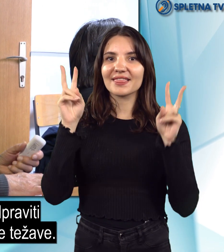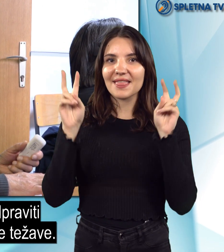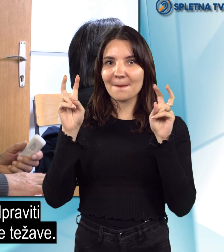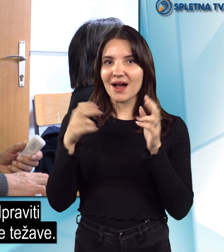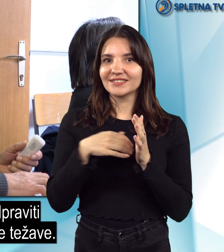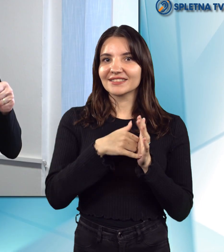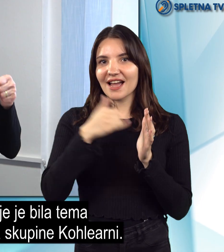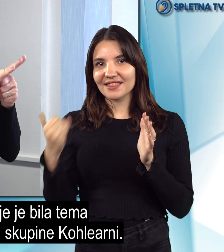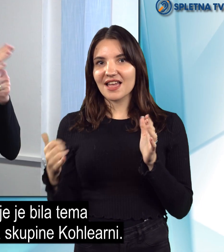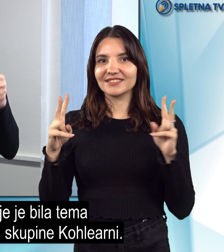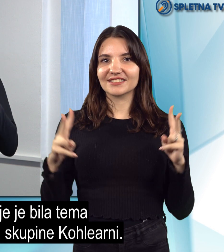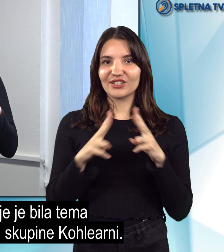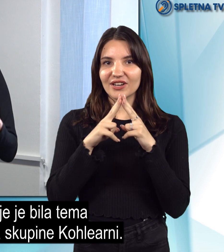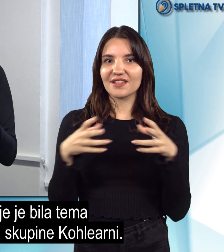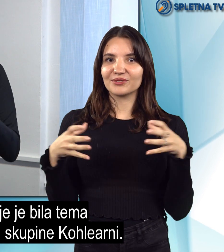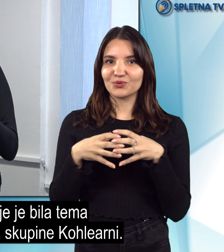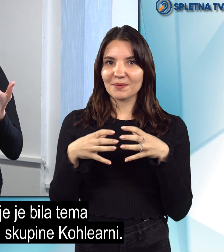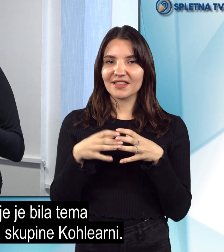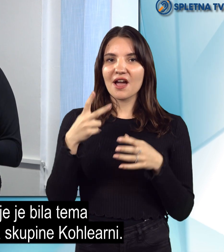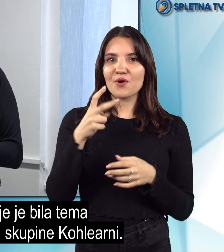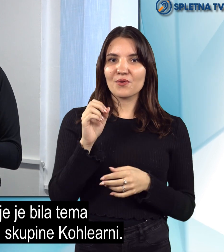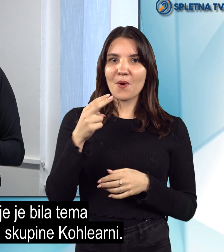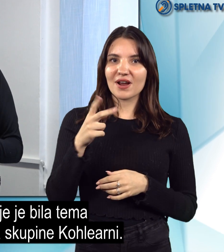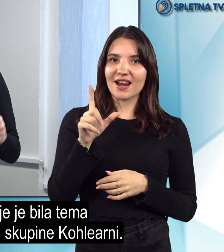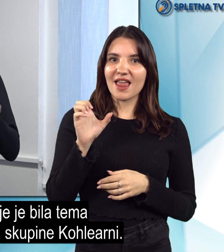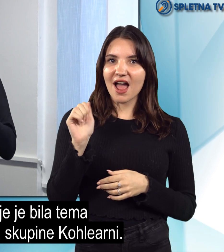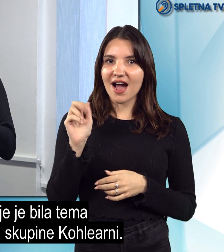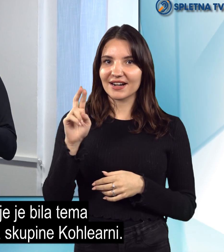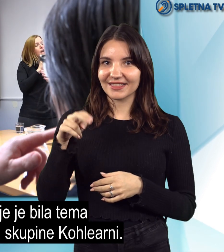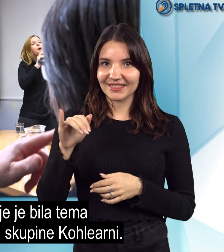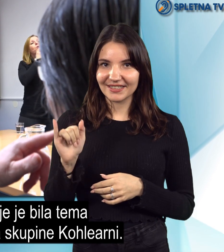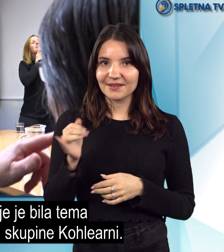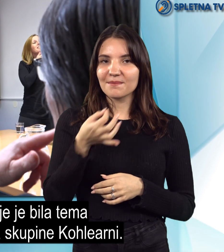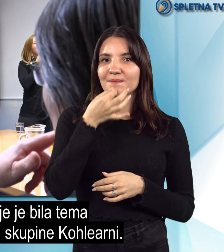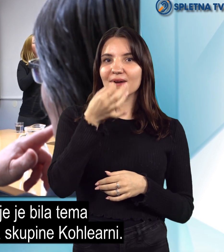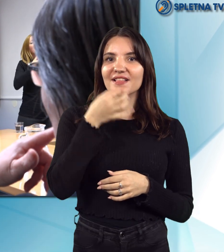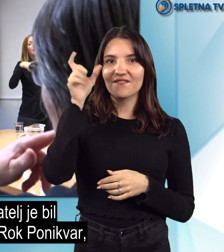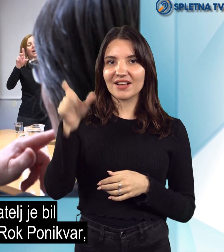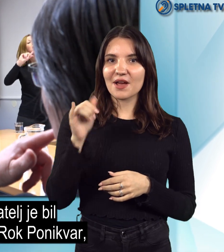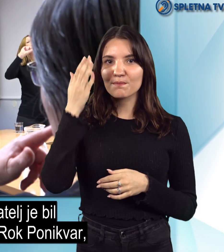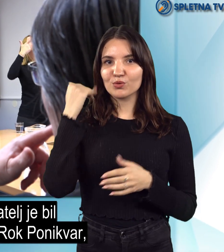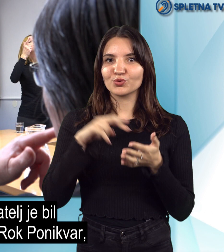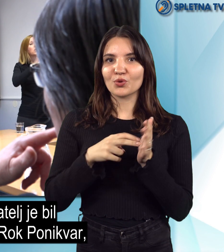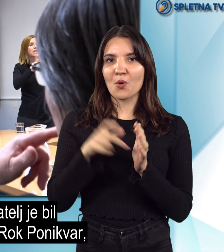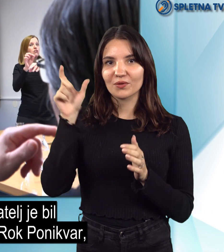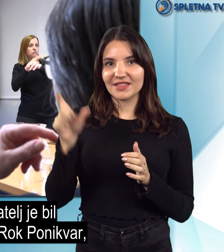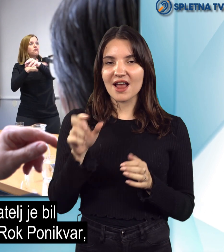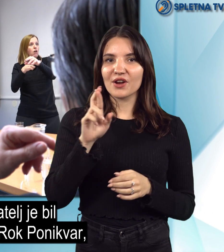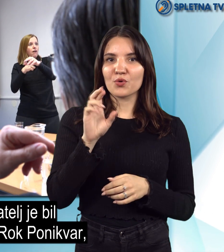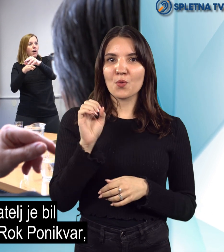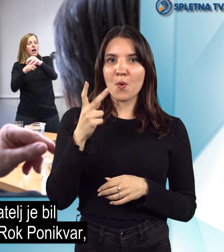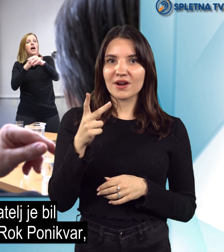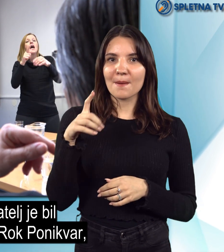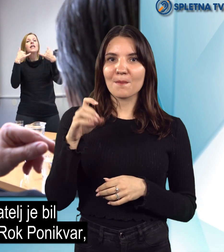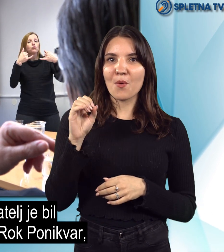težave. Ravno slednje je bila tema zadnjega srečanja skupine kohlearni. Predavatelj je bil